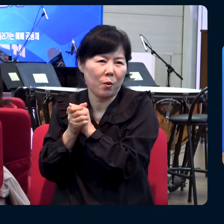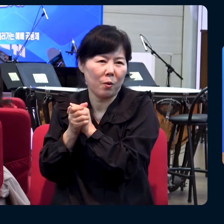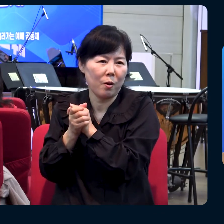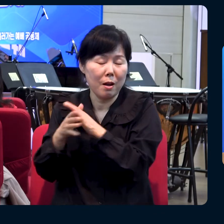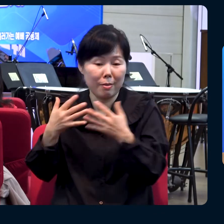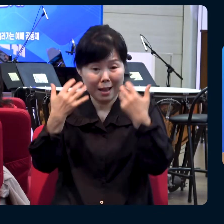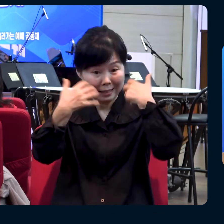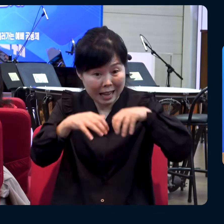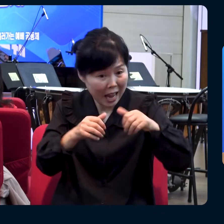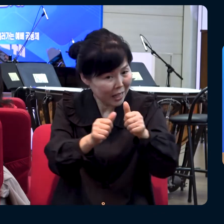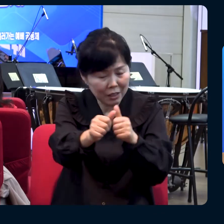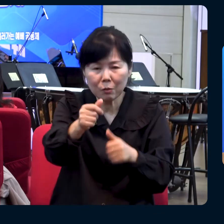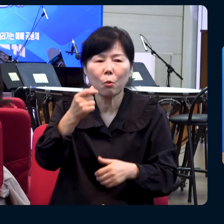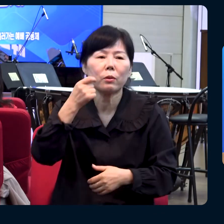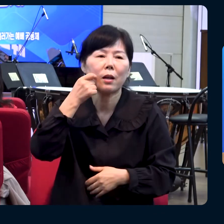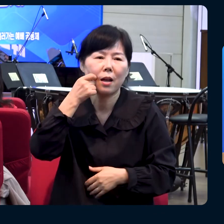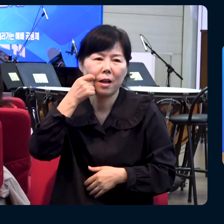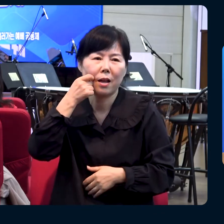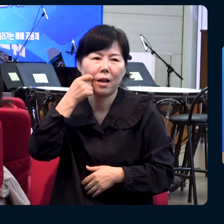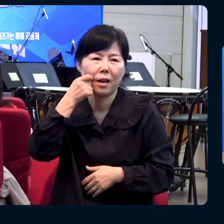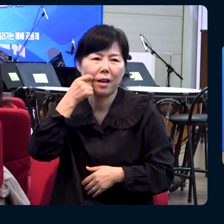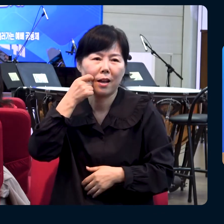저는 사자를 이길 수가 없습니다.